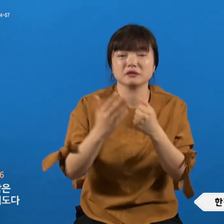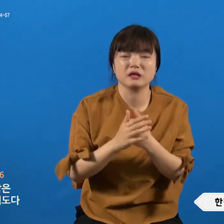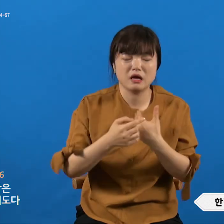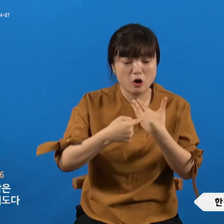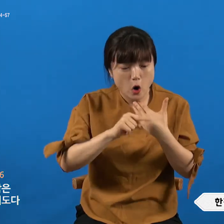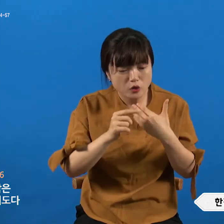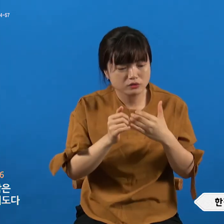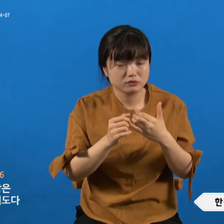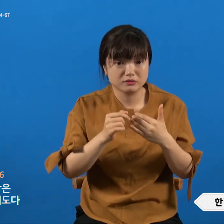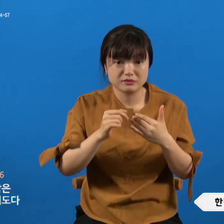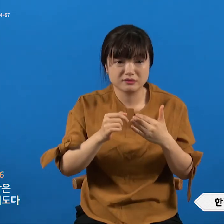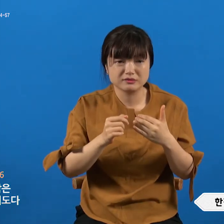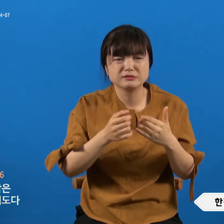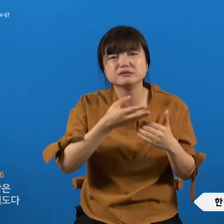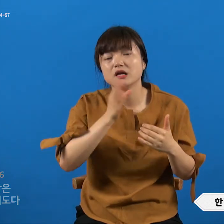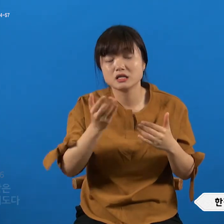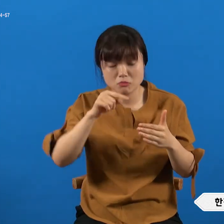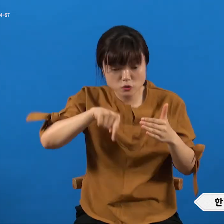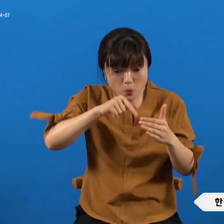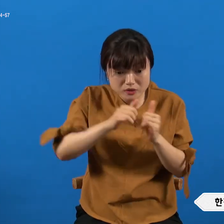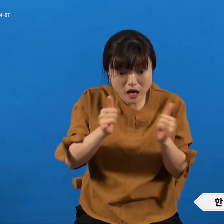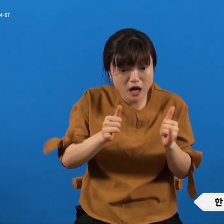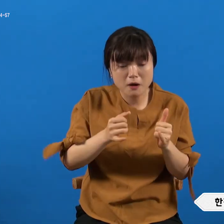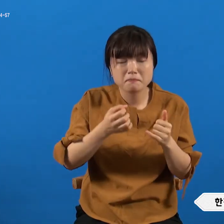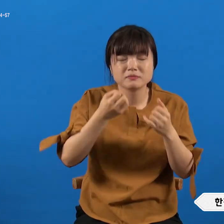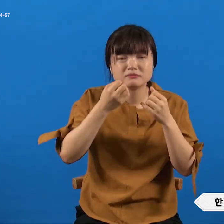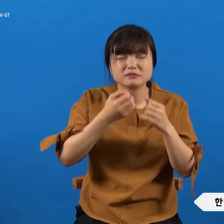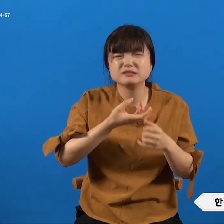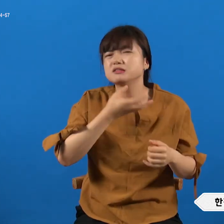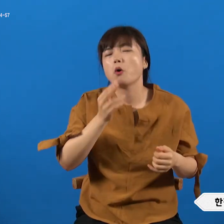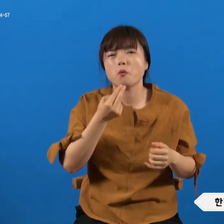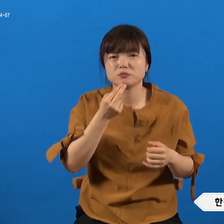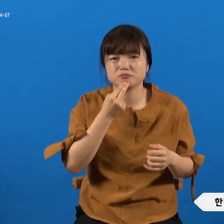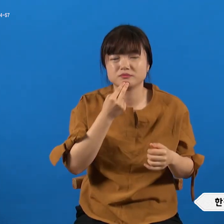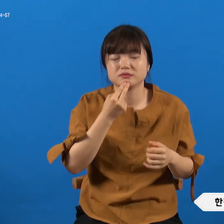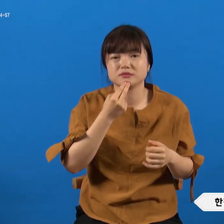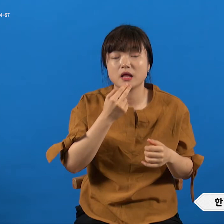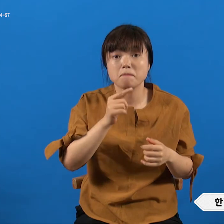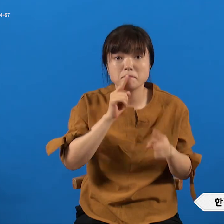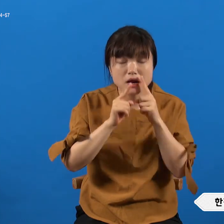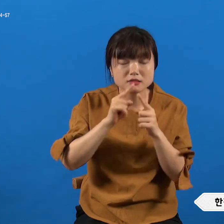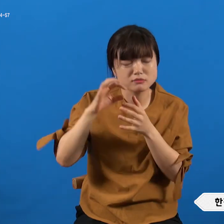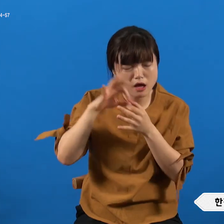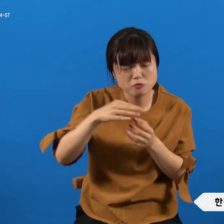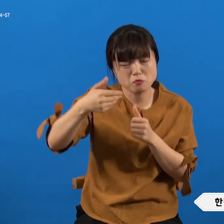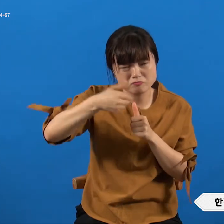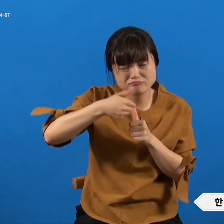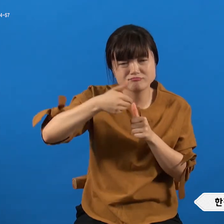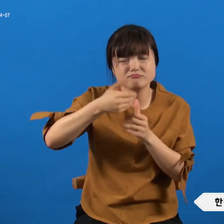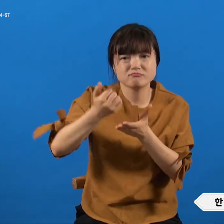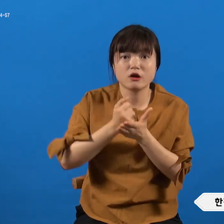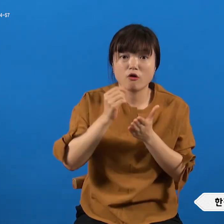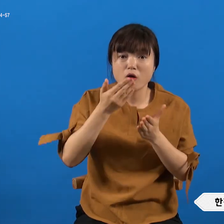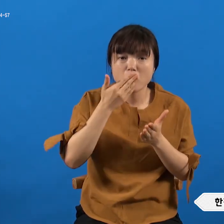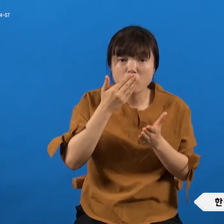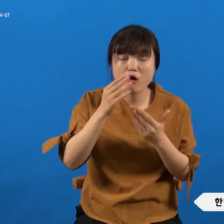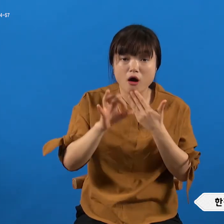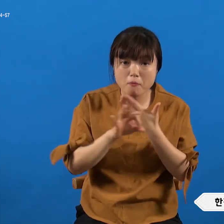속사람에게는 나이라는 것이 없습니다. 말씀이 계속 공급이 되면 날로 젊어지고